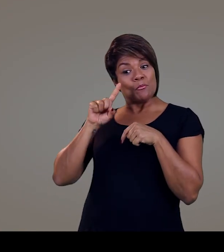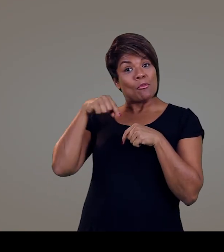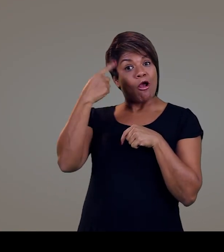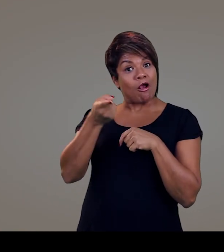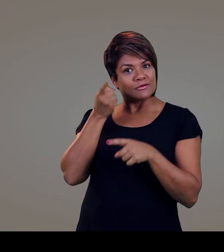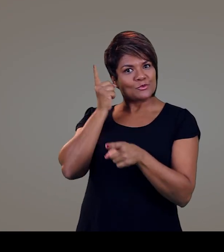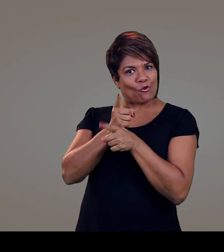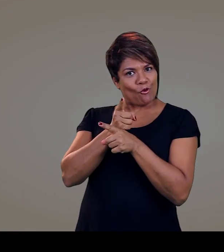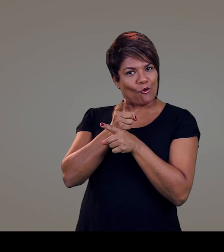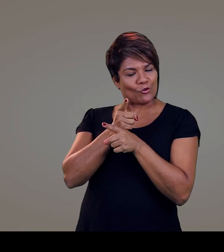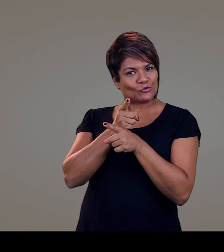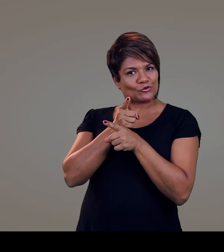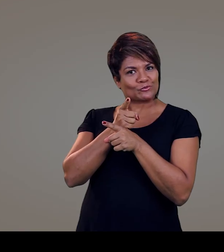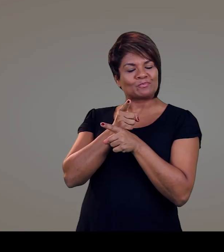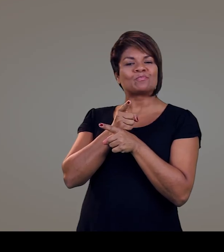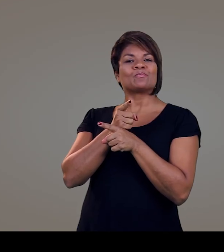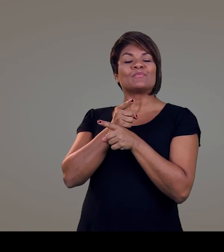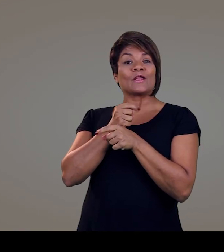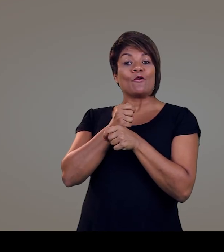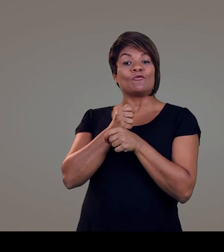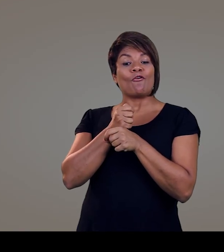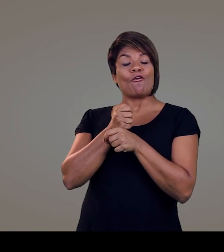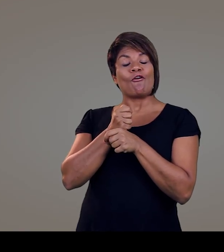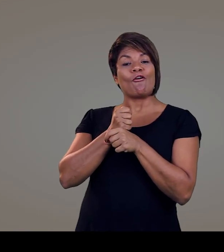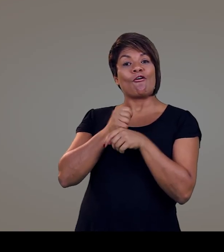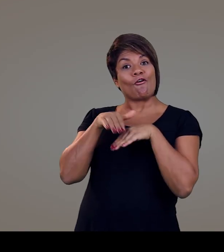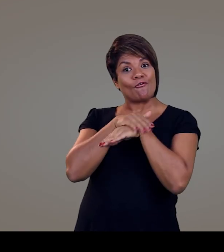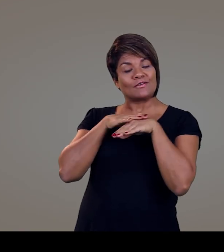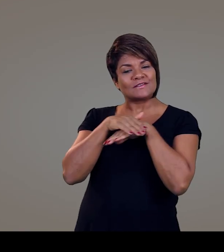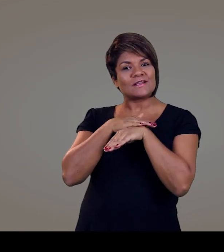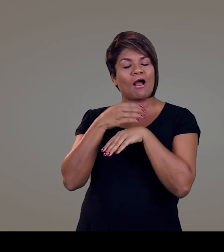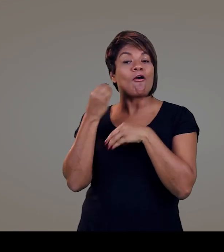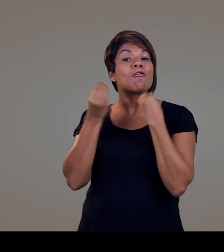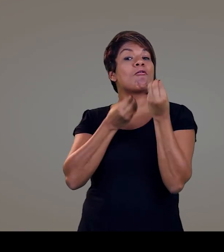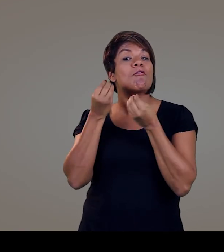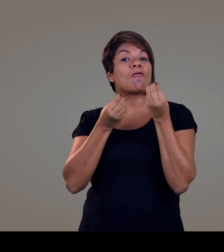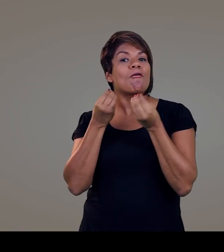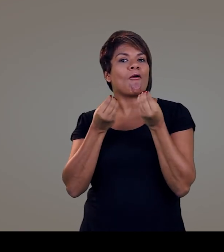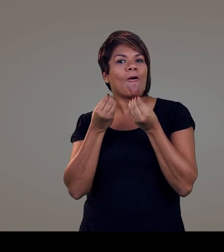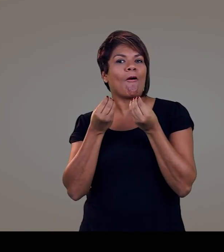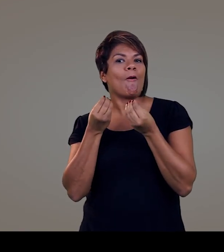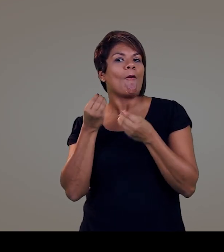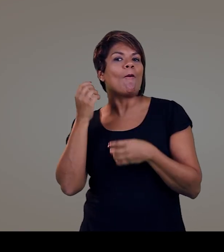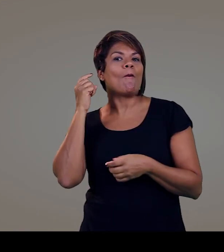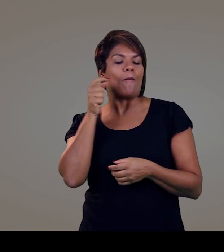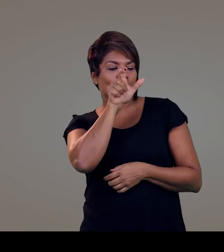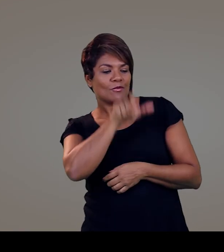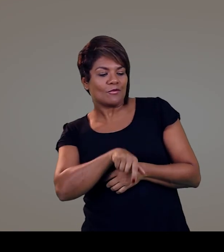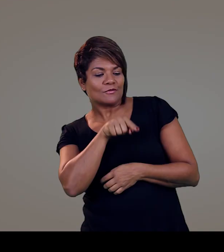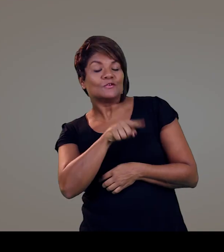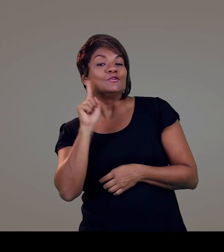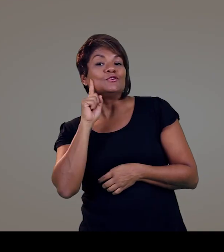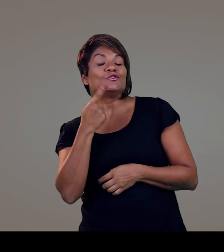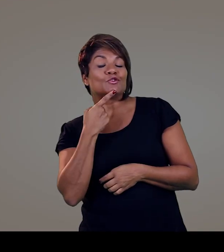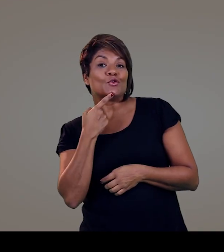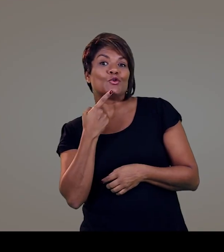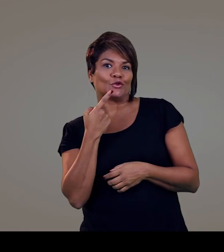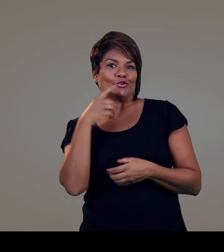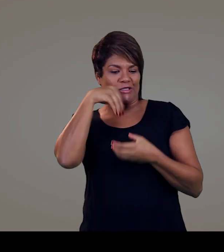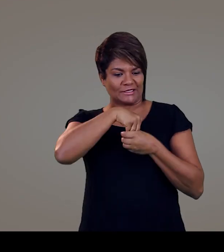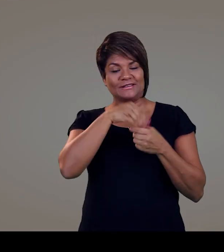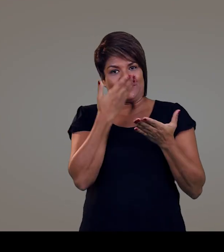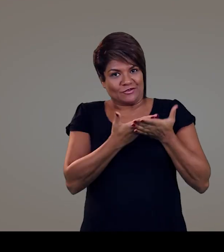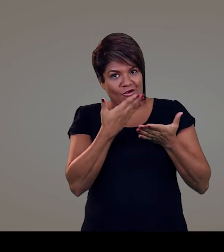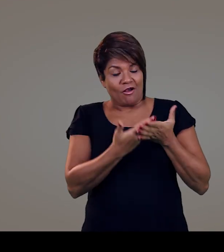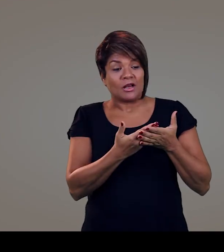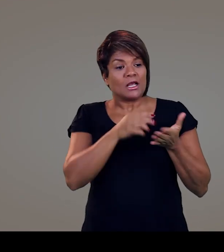próximo encontro nós vamos falar um pouco como que é o surdo na escola, né? Ou as várias possibilidades de